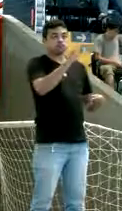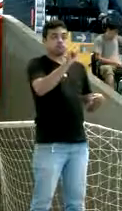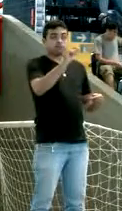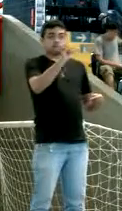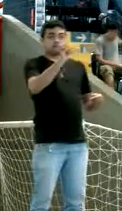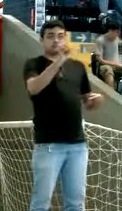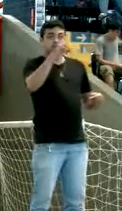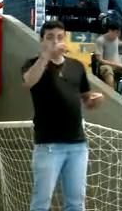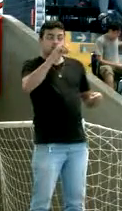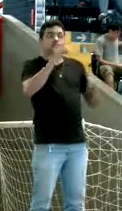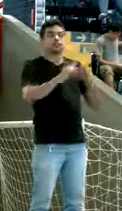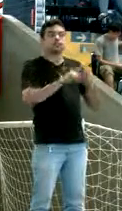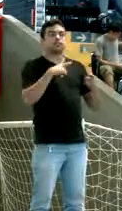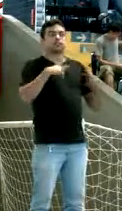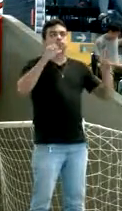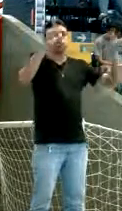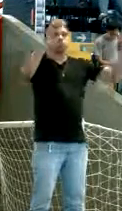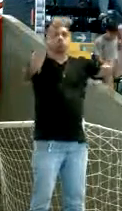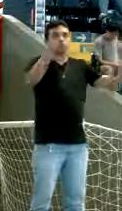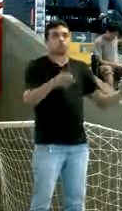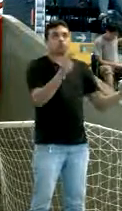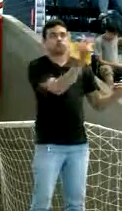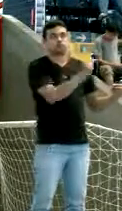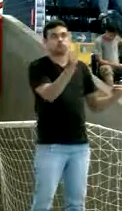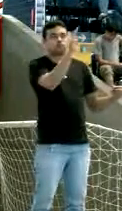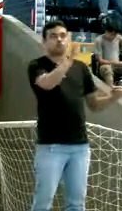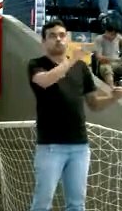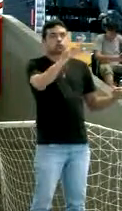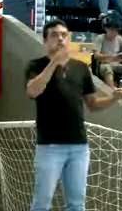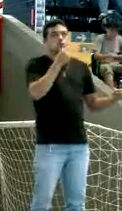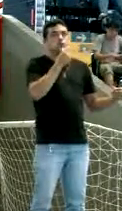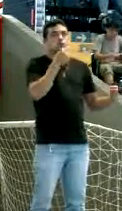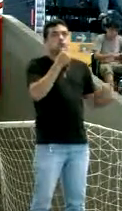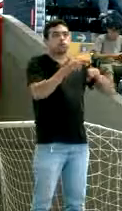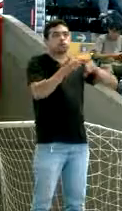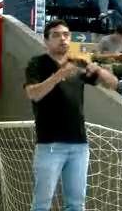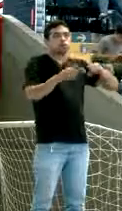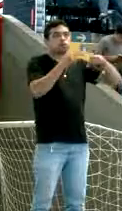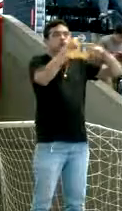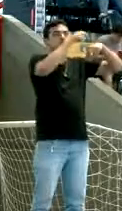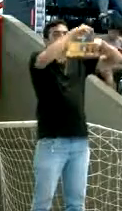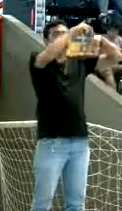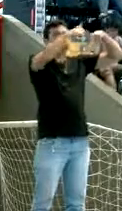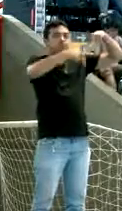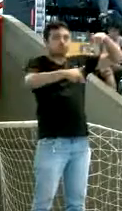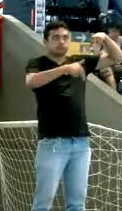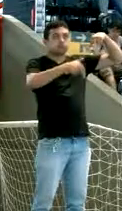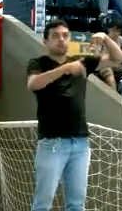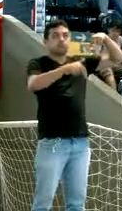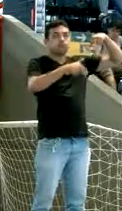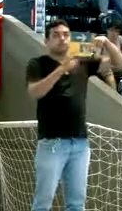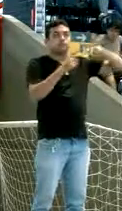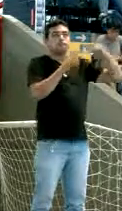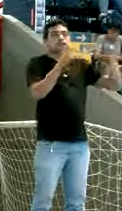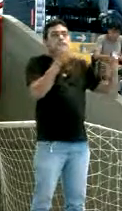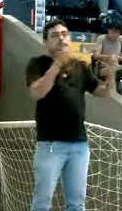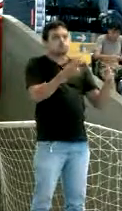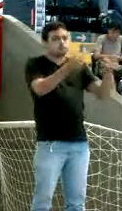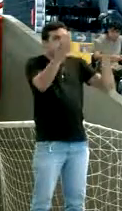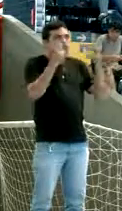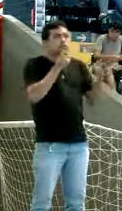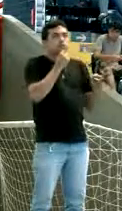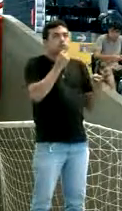exemplo, existe um quadro dadaísta chamado Homem Nu Descendo a Escada. Mas você não consegue